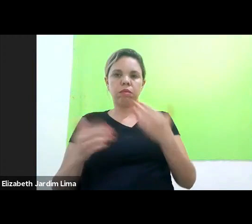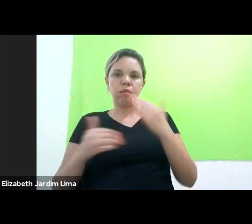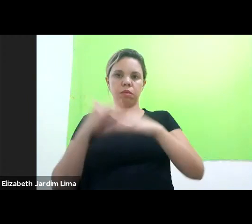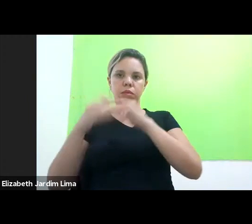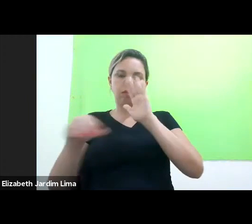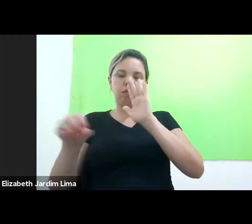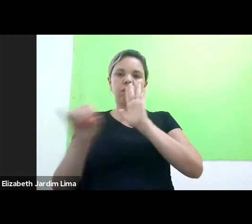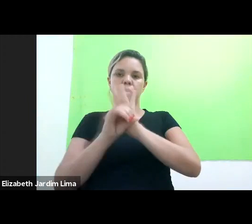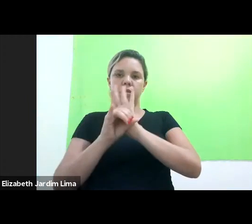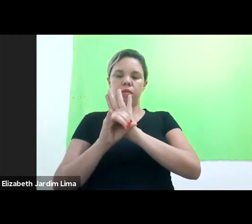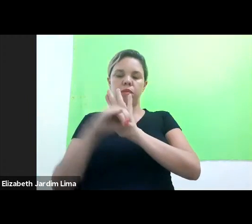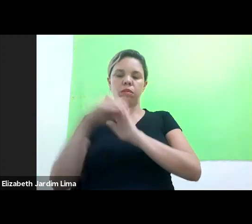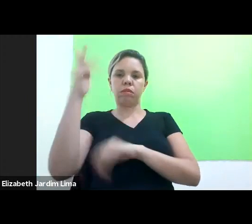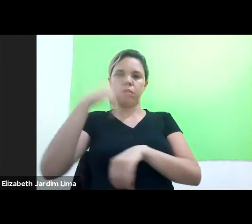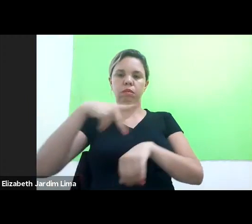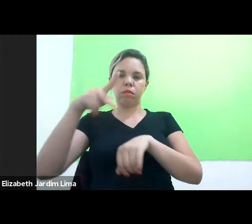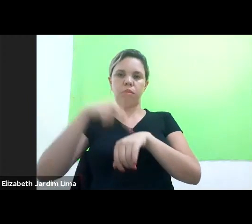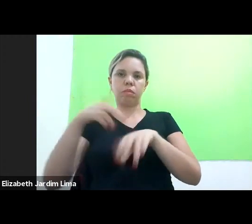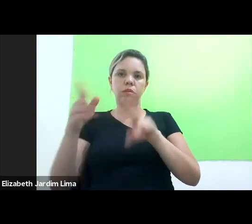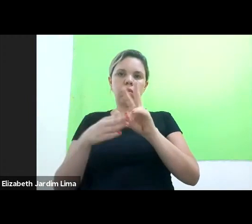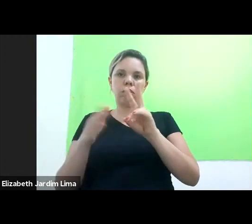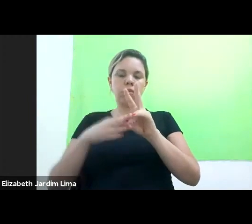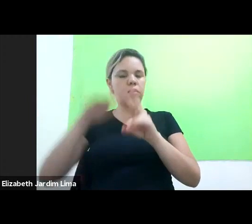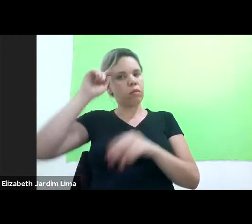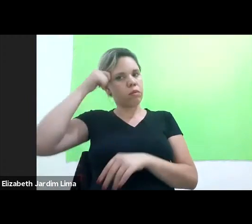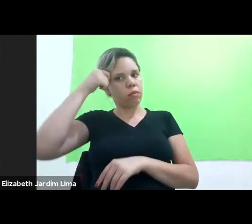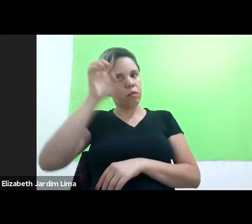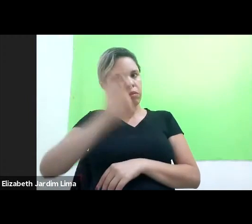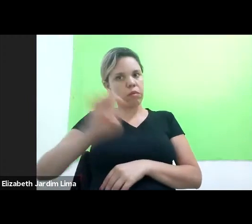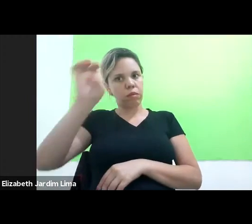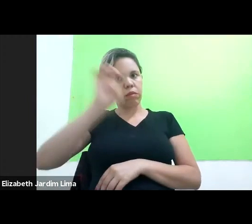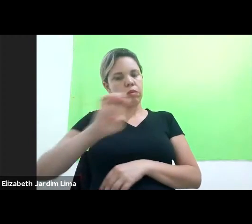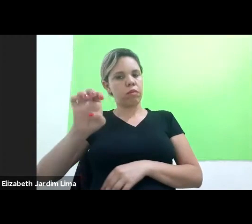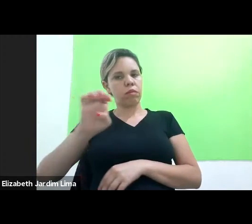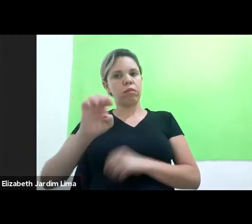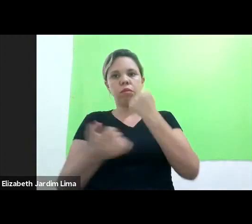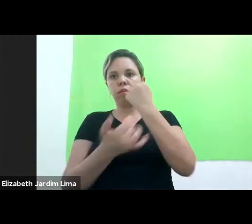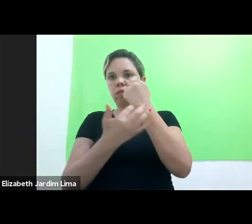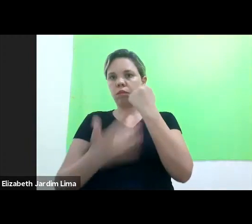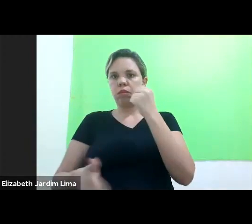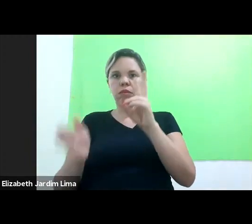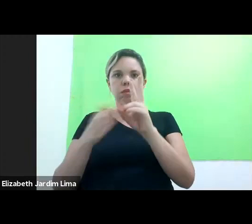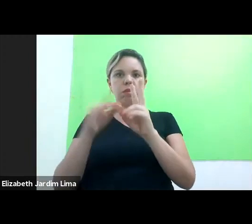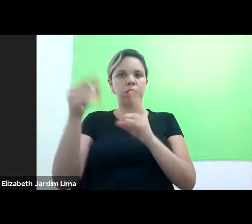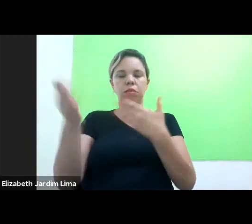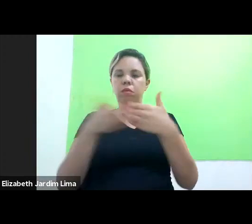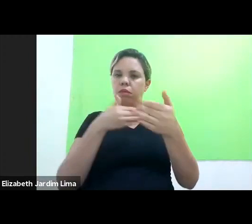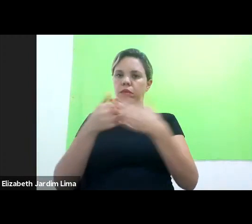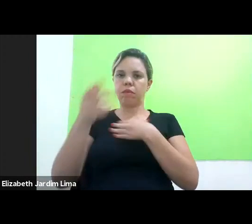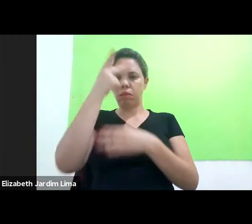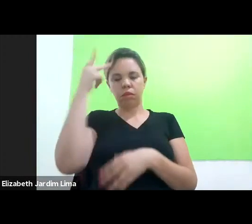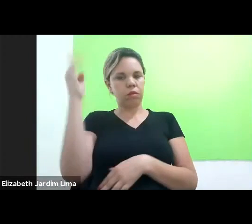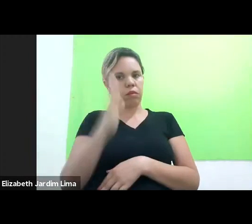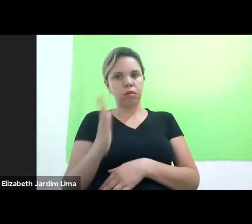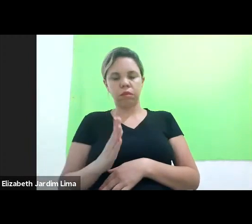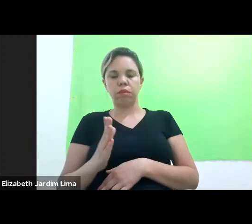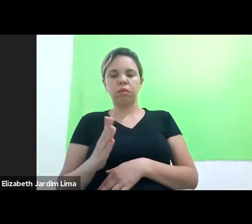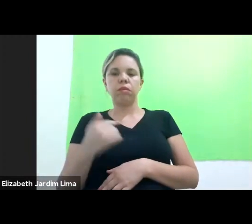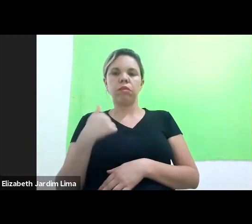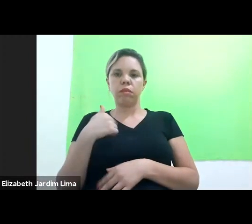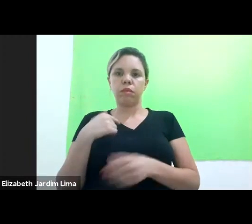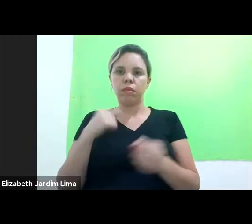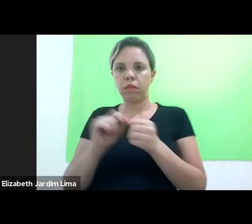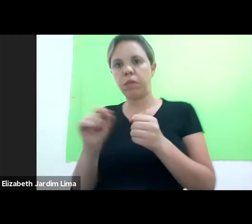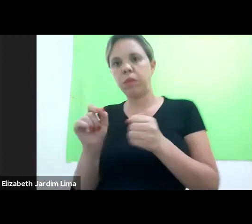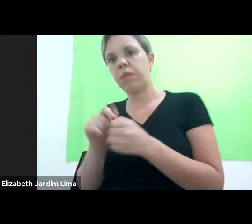desse país, que é indígena, negra e europeia. Né? Então, o sangue indígena pode estar aí nas veias de qualquer um brasileiro, mas o que me faz ser uma